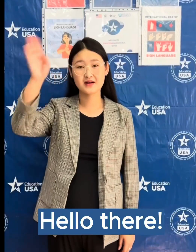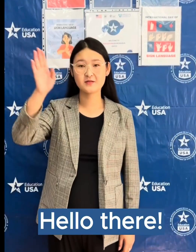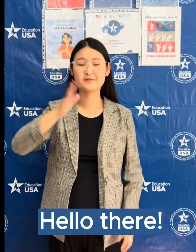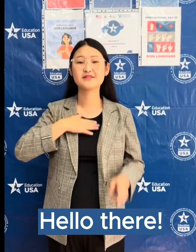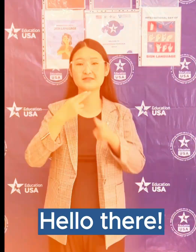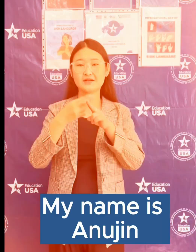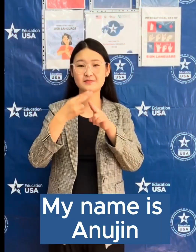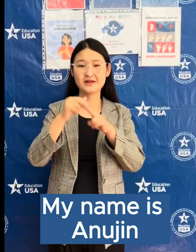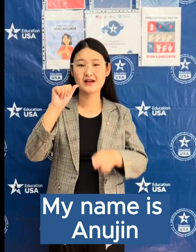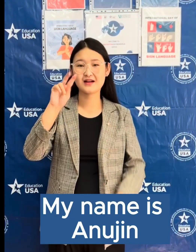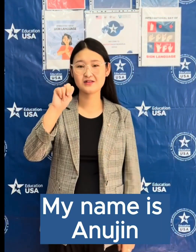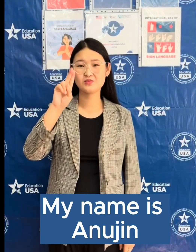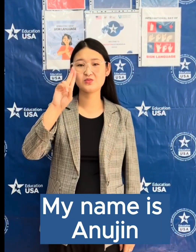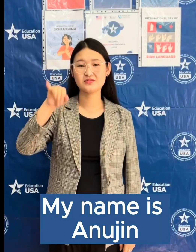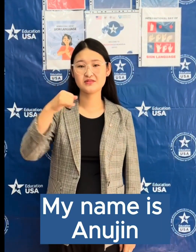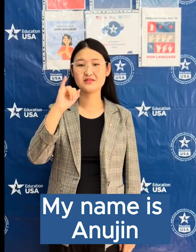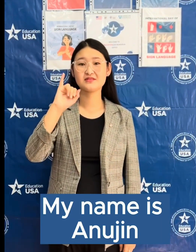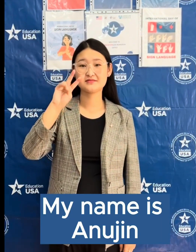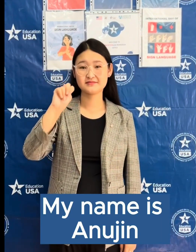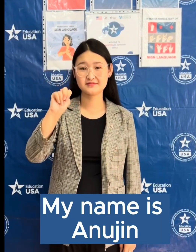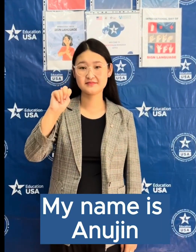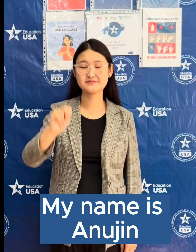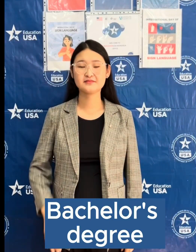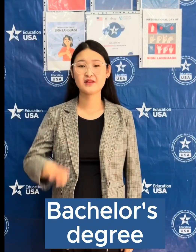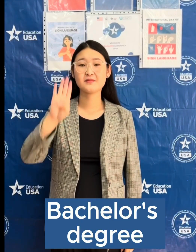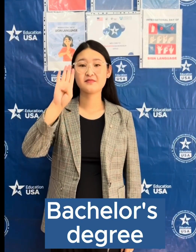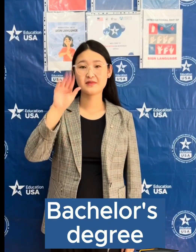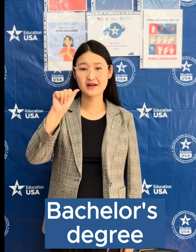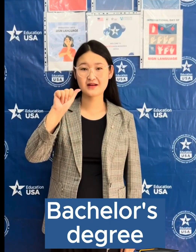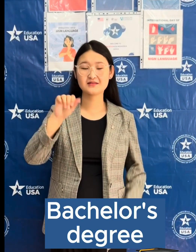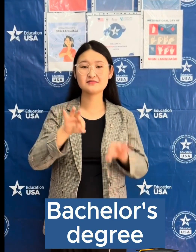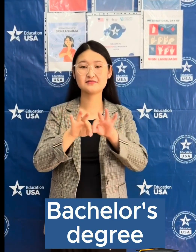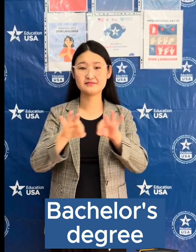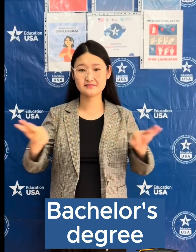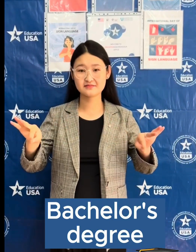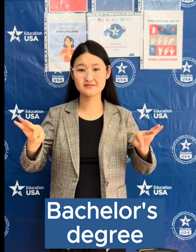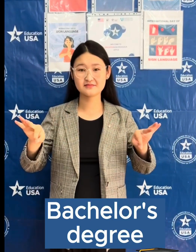Сайн байна уу? Намайг Ануужин гэдэг. Бакалавр.